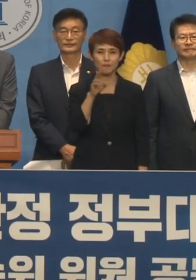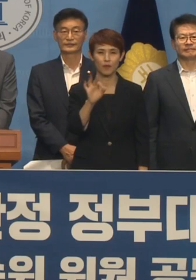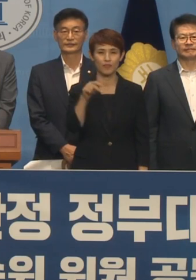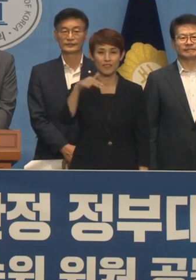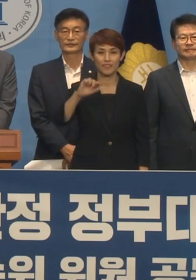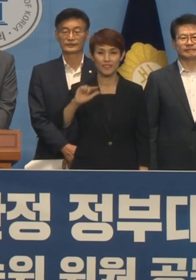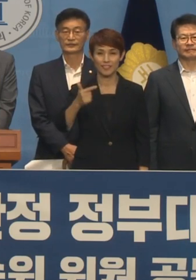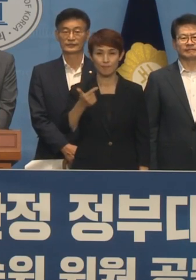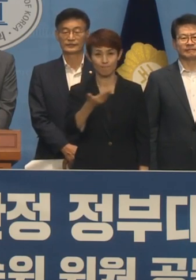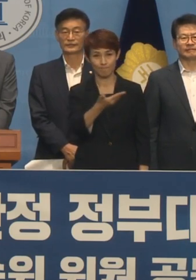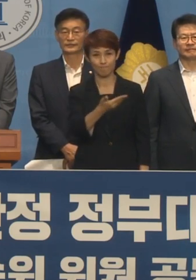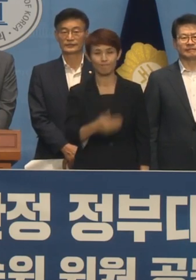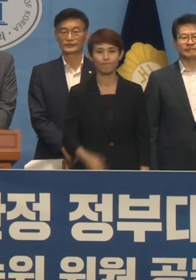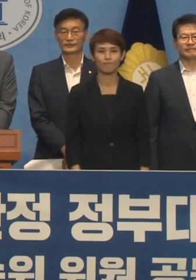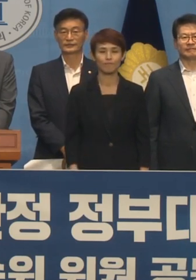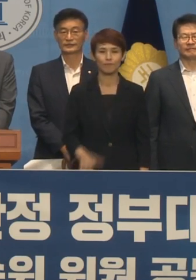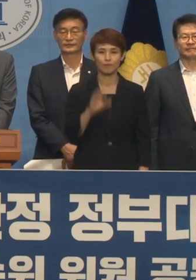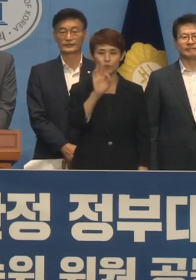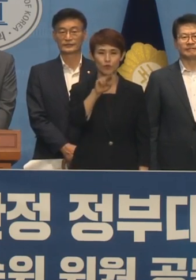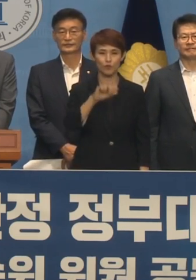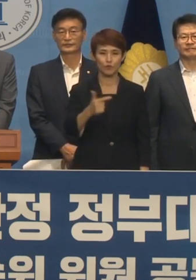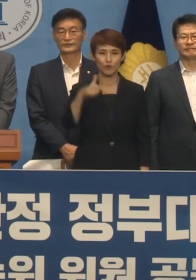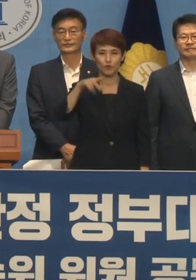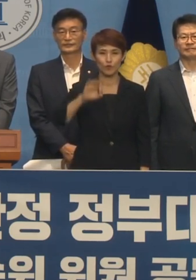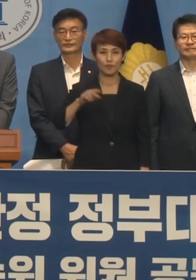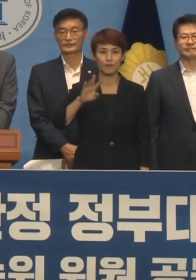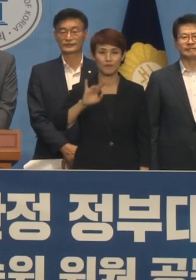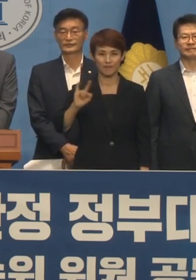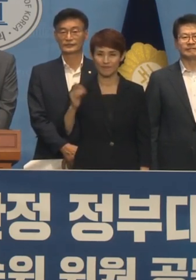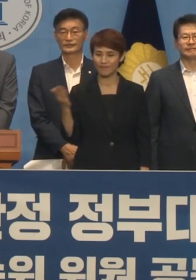오셨습니다. 윤준병 의원님 오셨습니다.